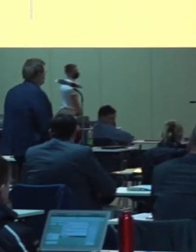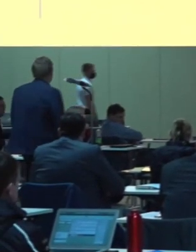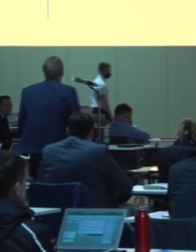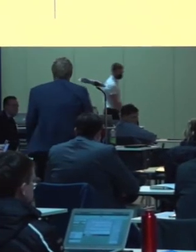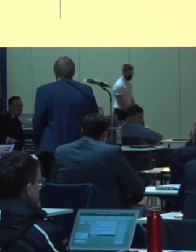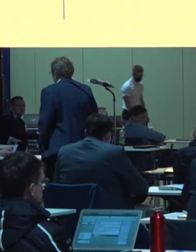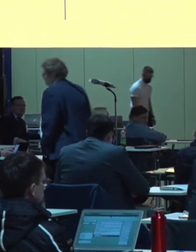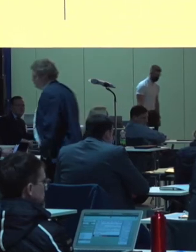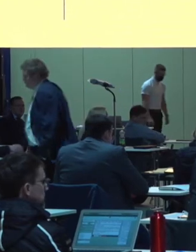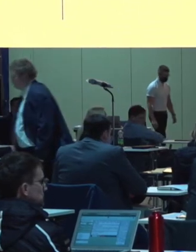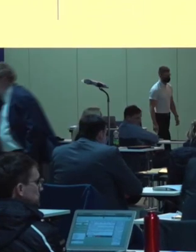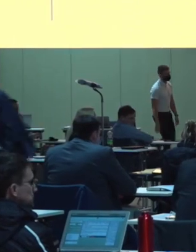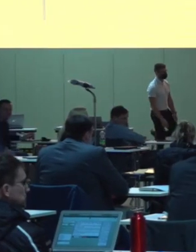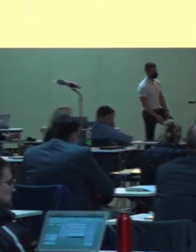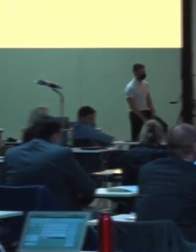Abstimmung.